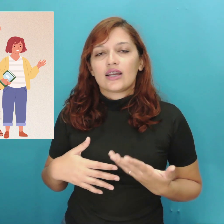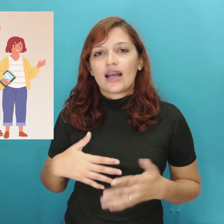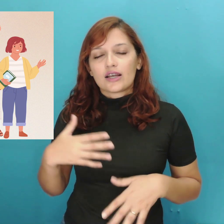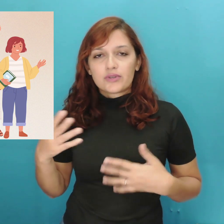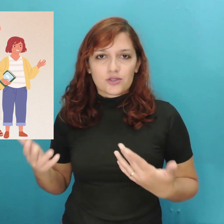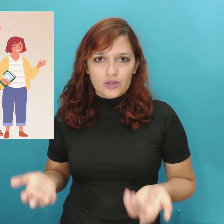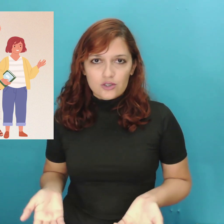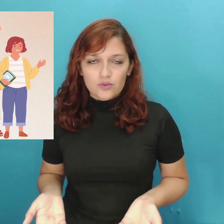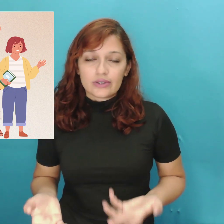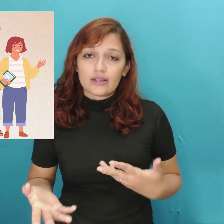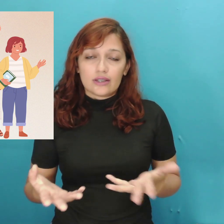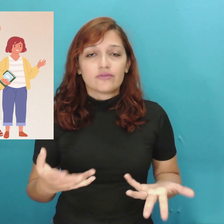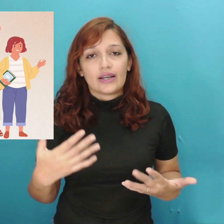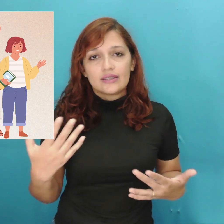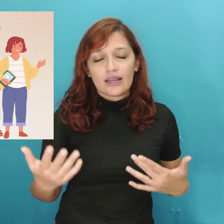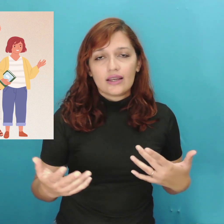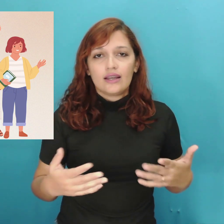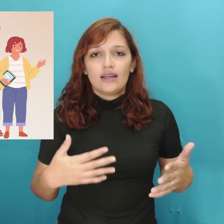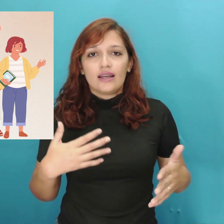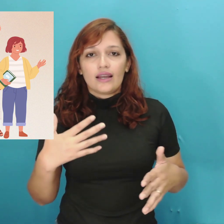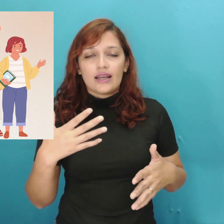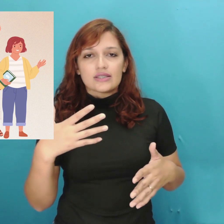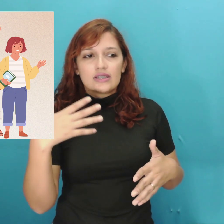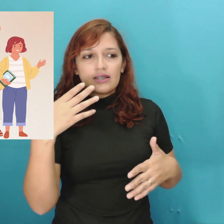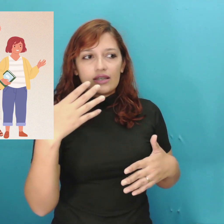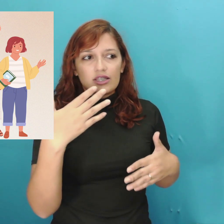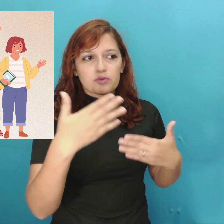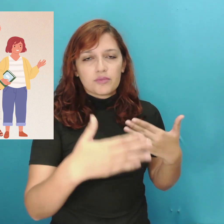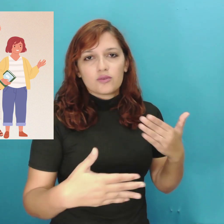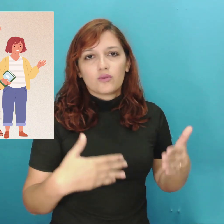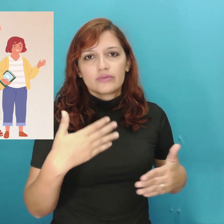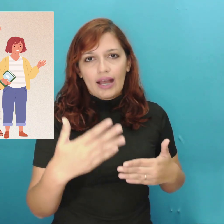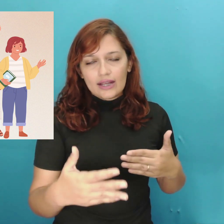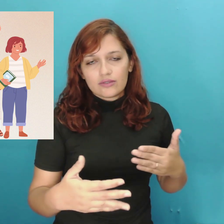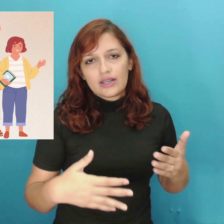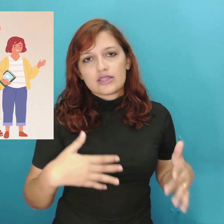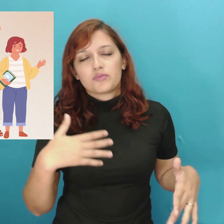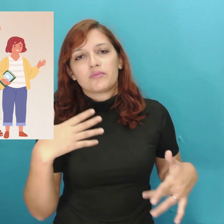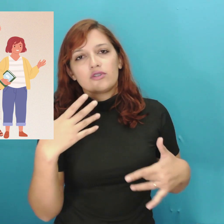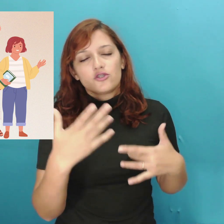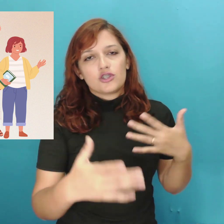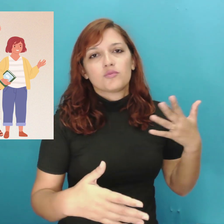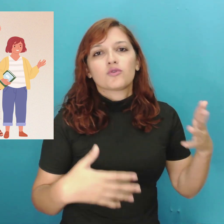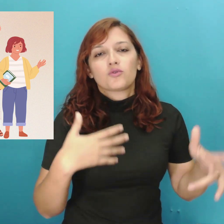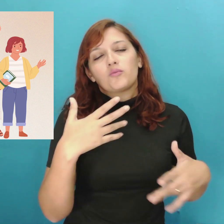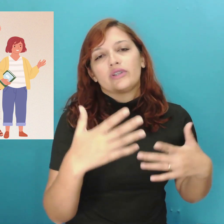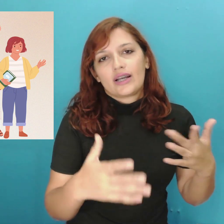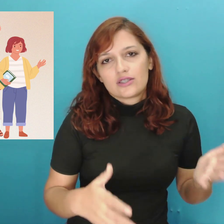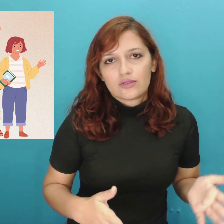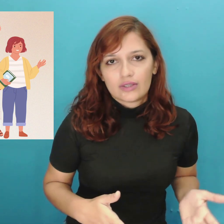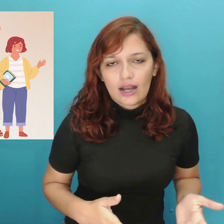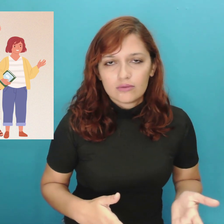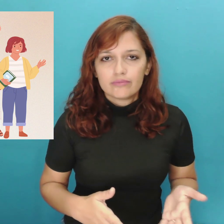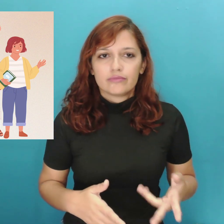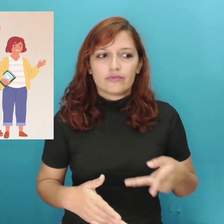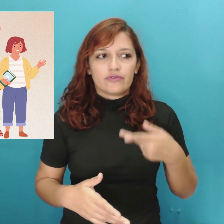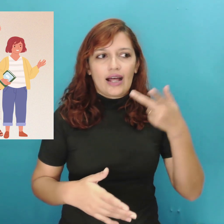a pessoa surda que não vai ter esse primeiro contato, né, esse primeiro estímulo comunicacional